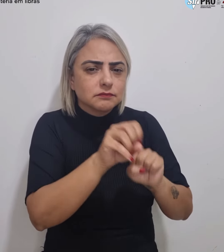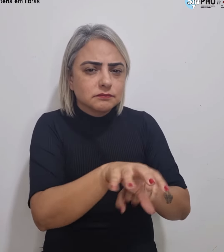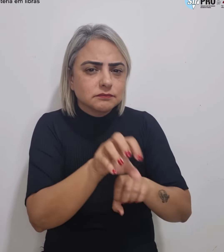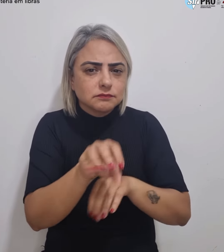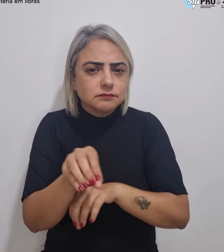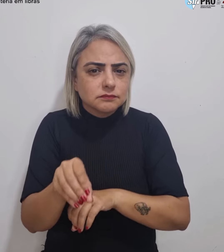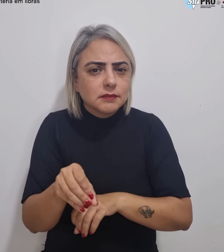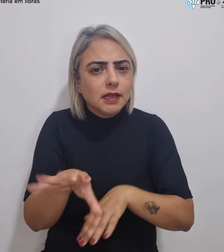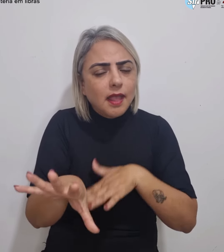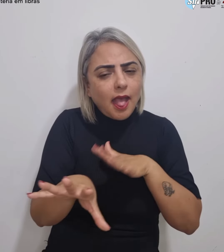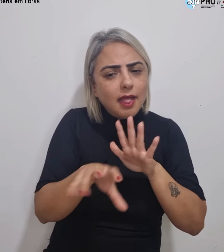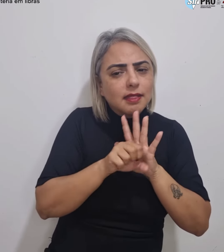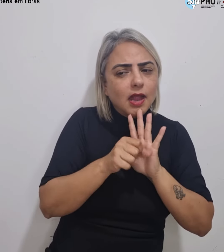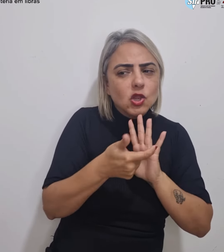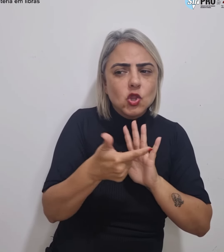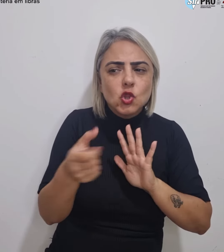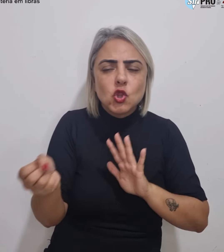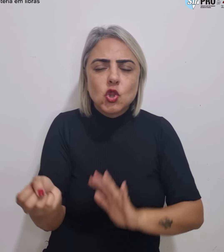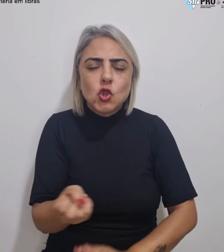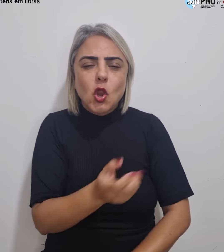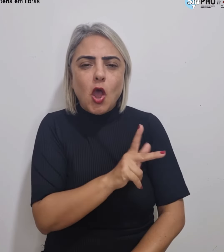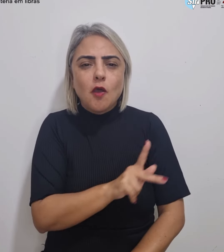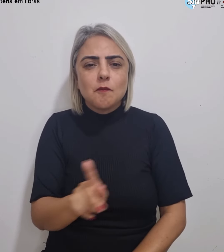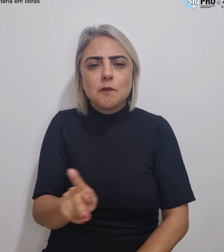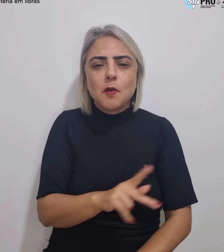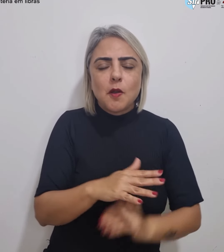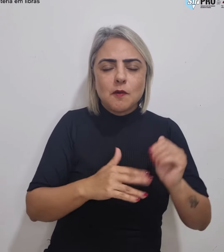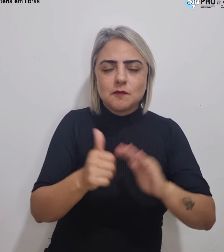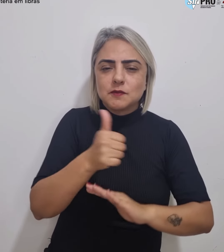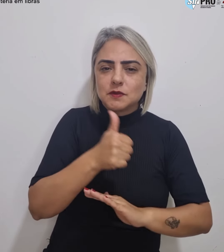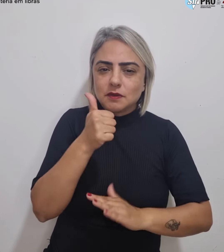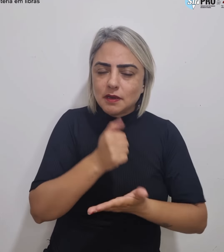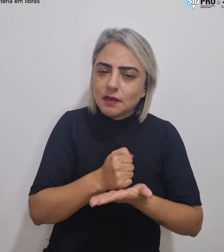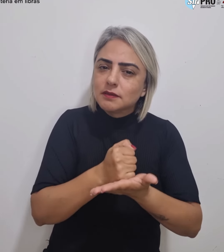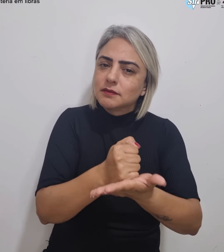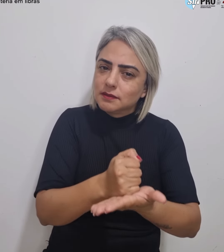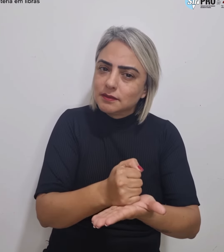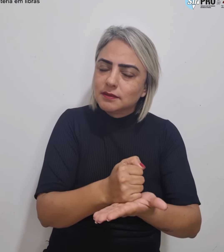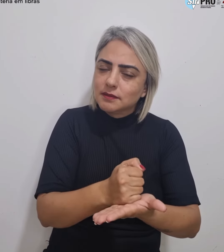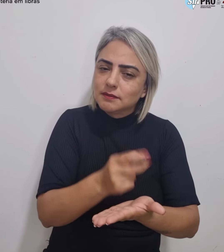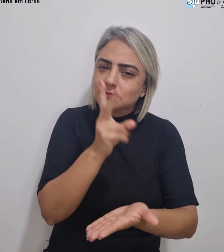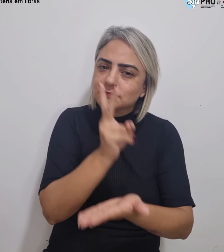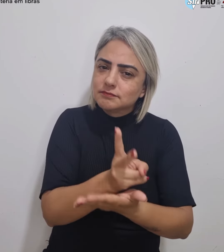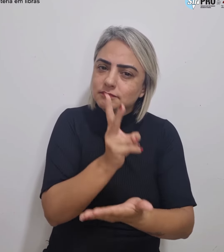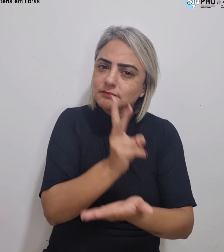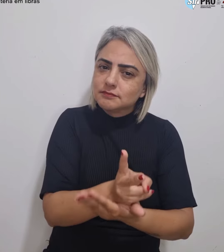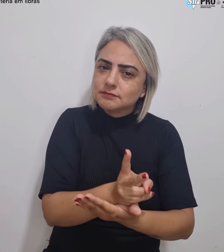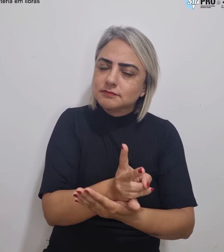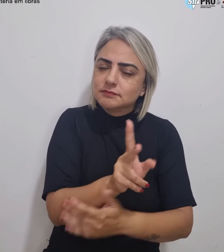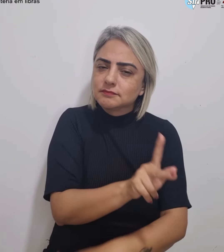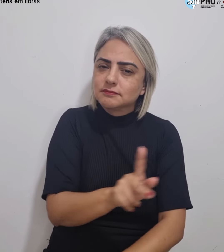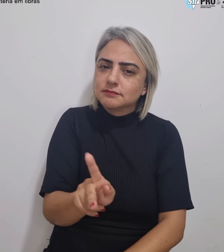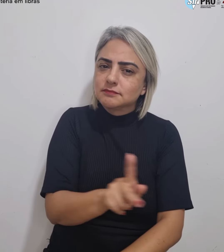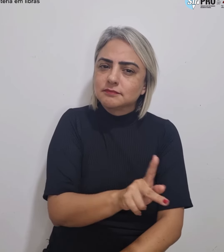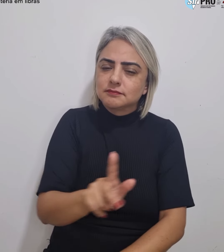atraiam novos profissionais docentes e auxiliem na permanência dos professores em exercício.